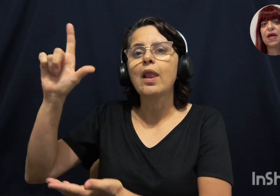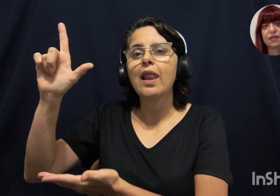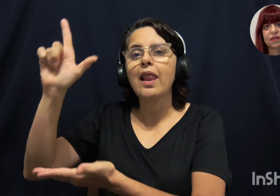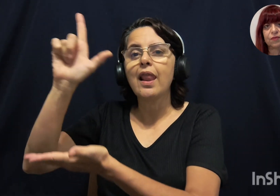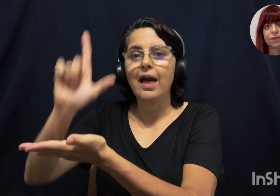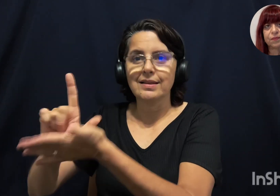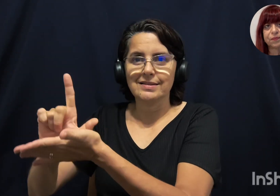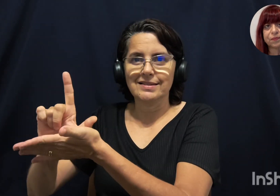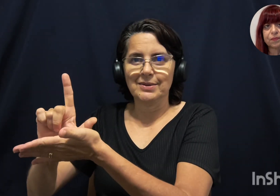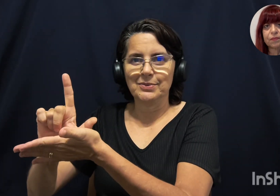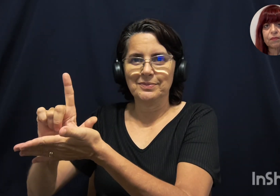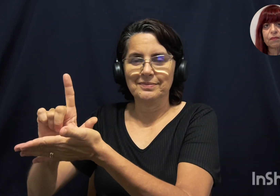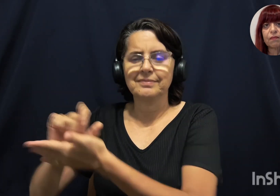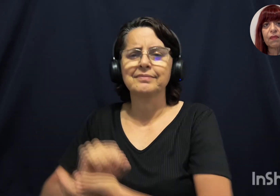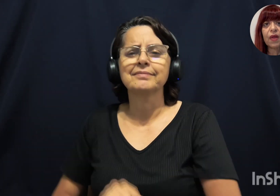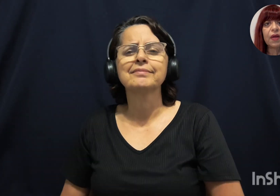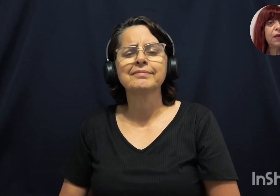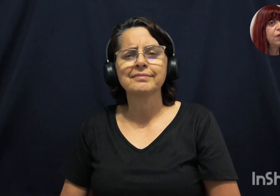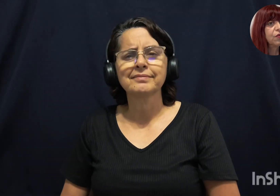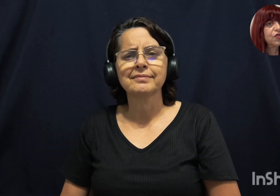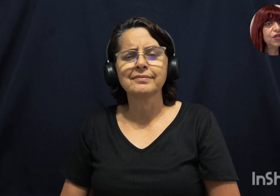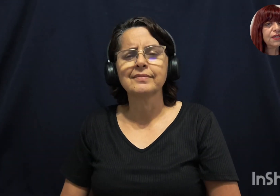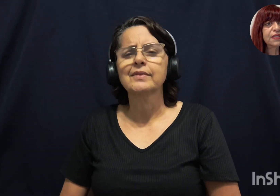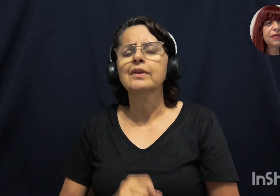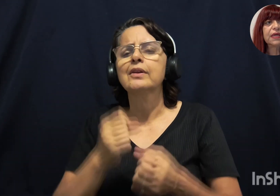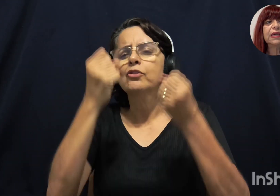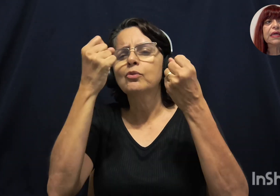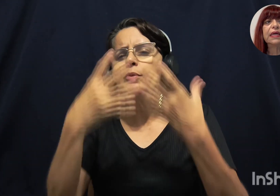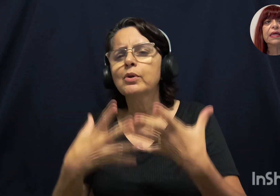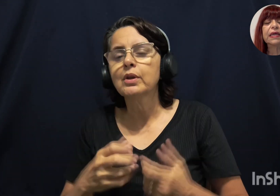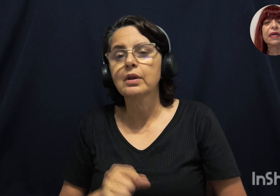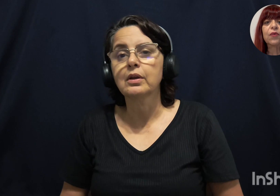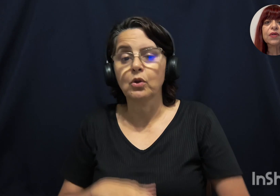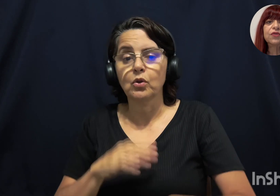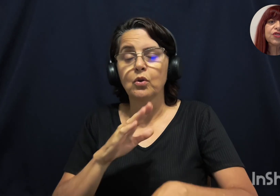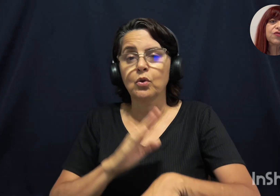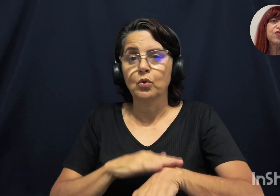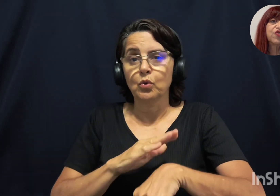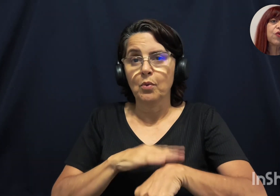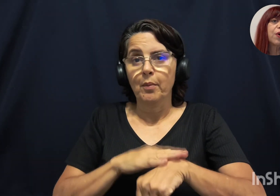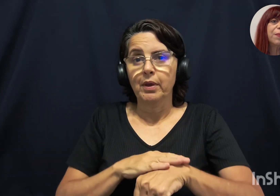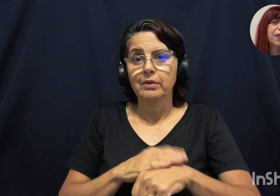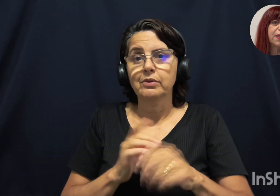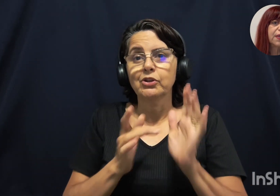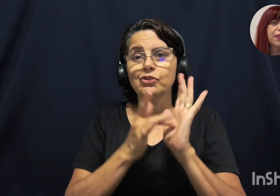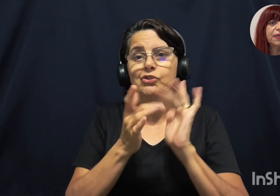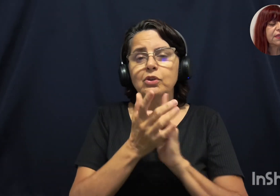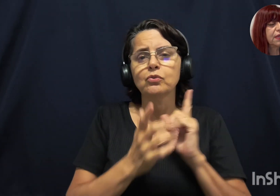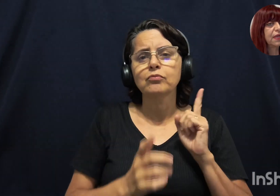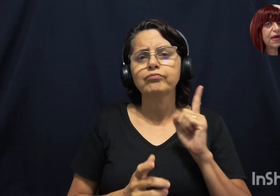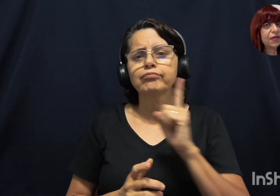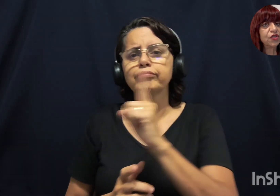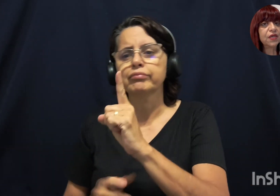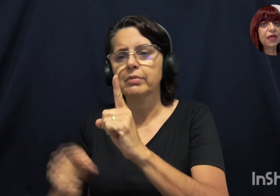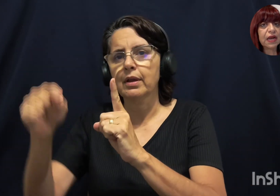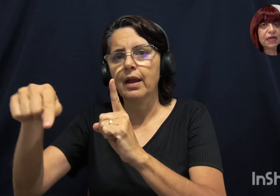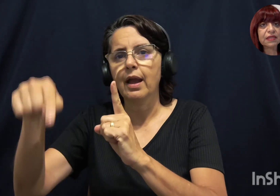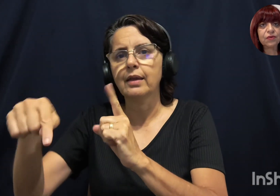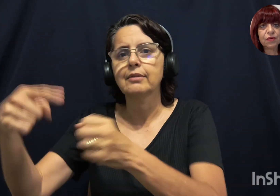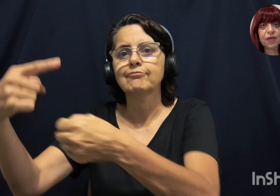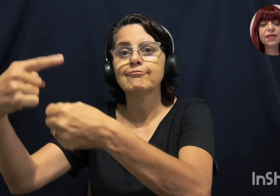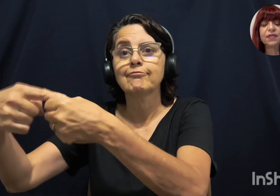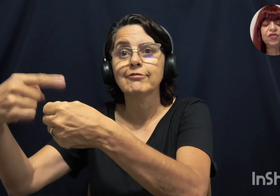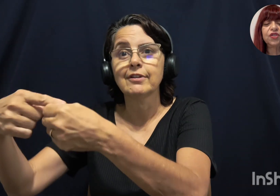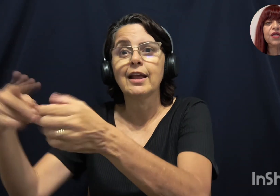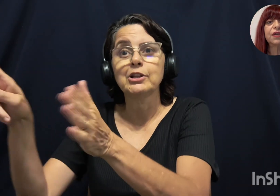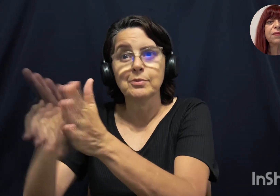ressurreição de Lázaro. Ele nos diz que quando Jesus chegou a Betânia, a cidade que